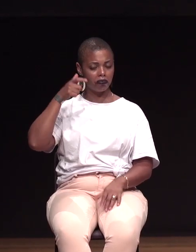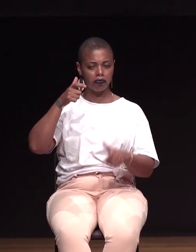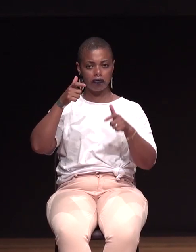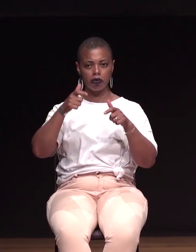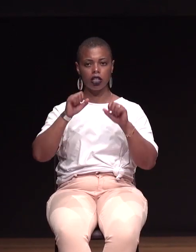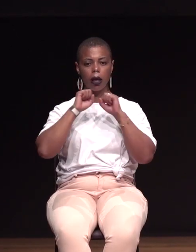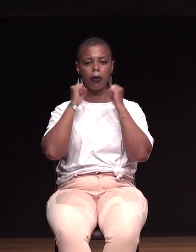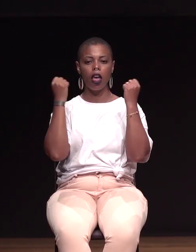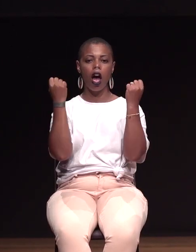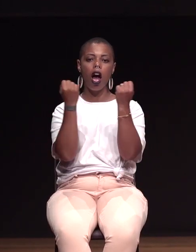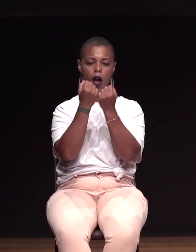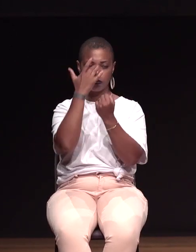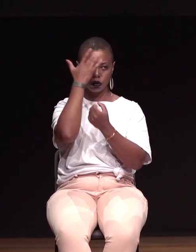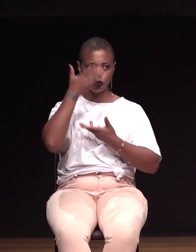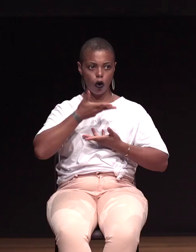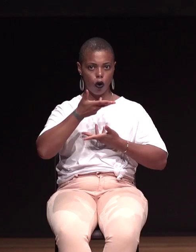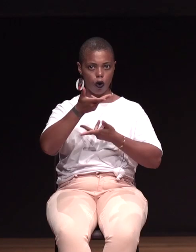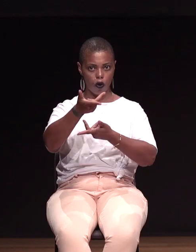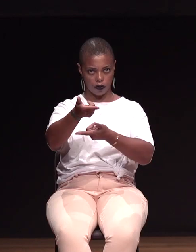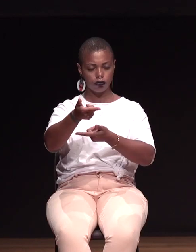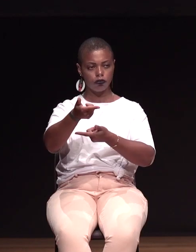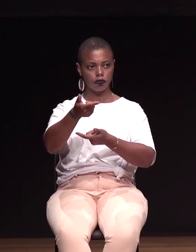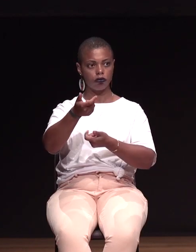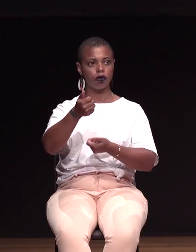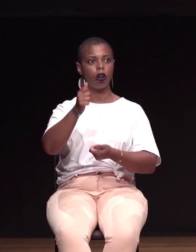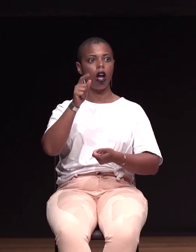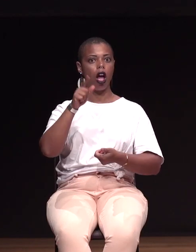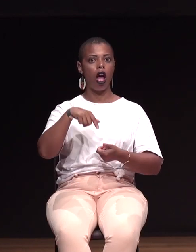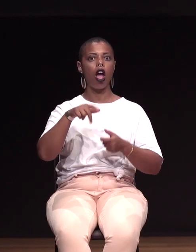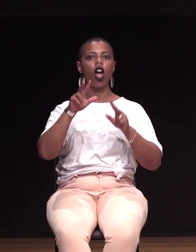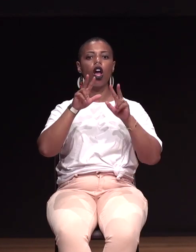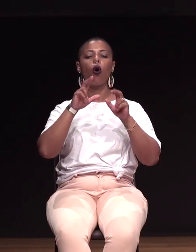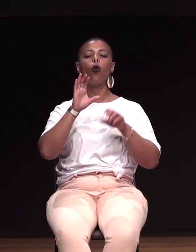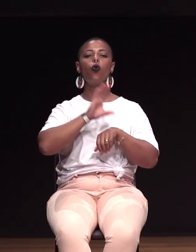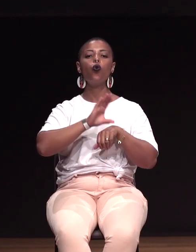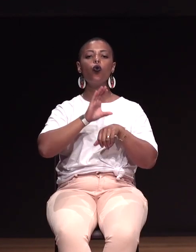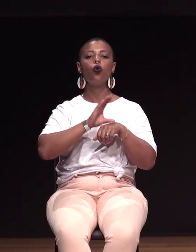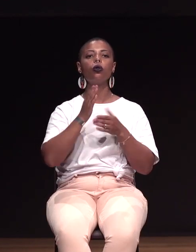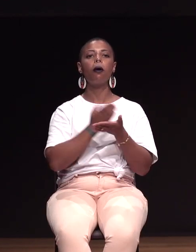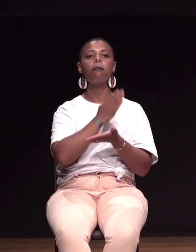seminário que me convidaram, um seminário de área, era um pessoal de biblioteconomia,